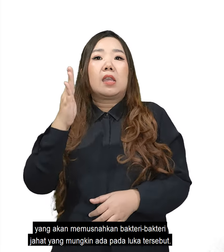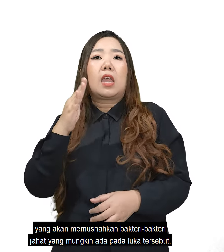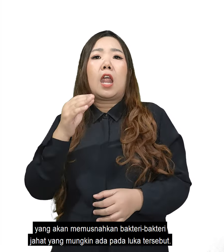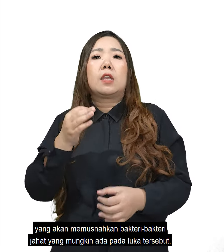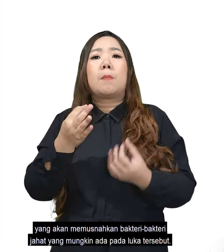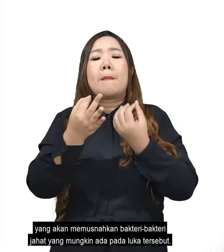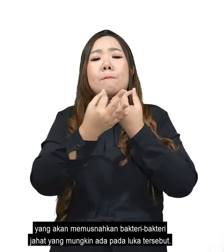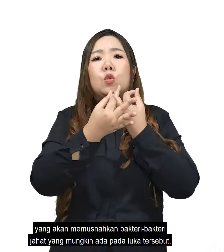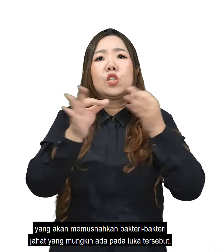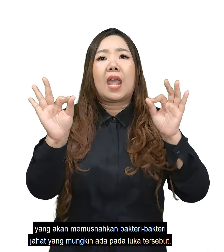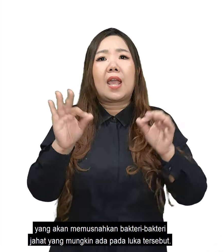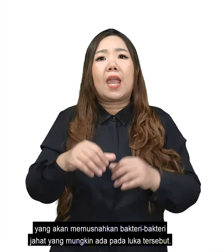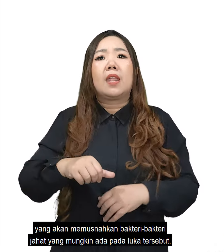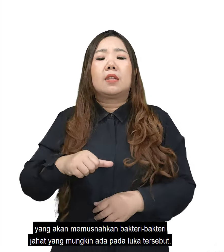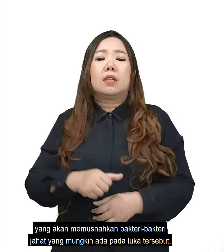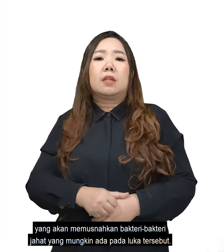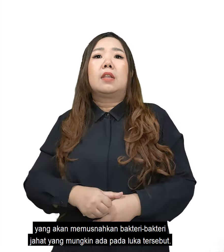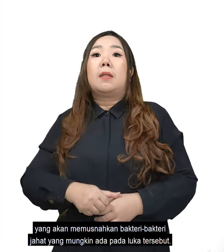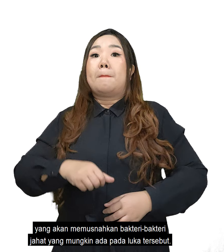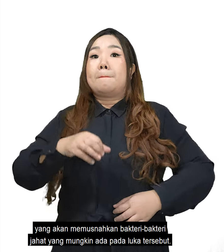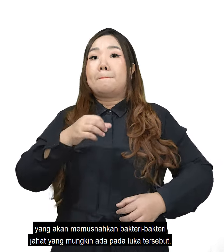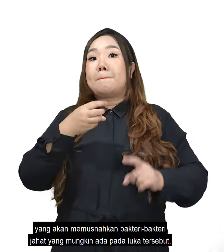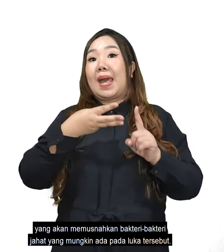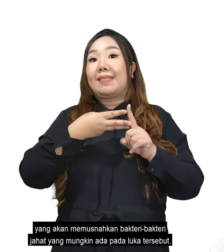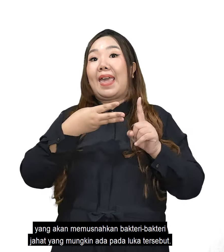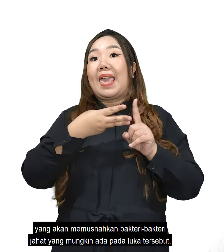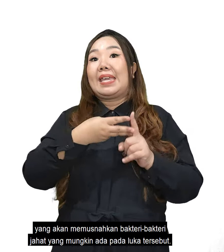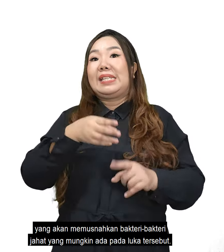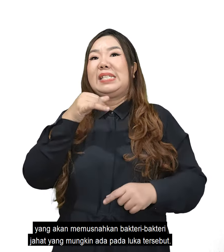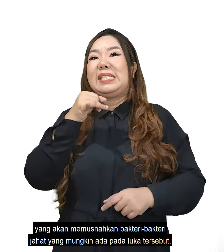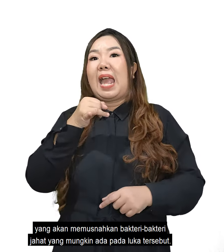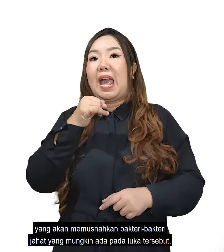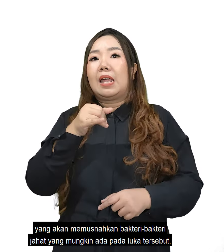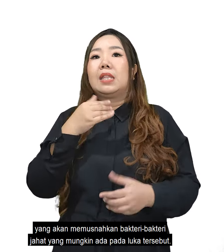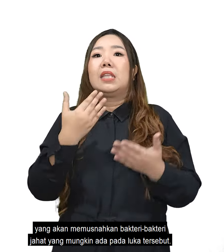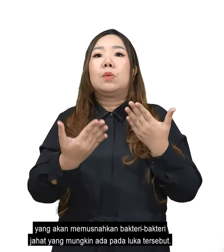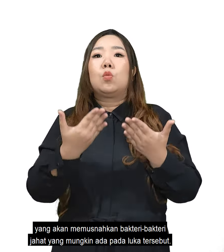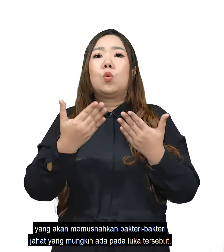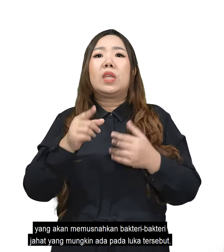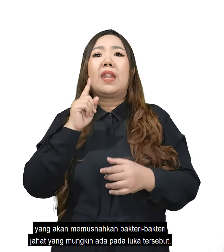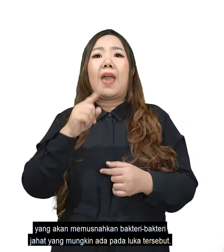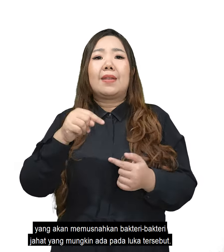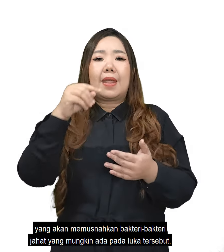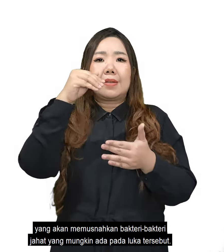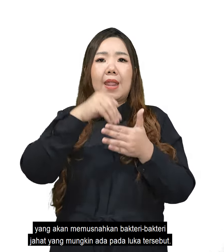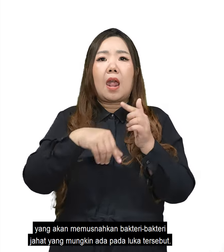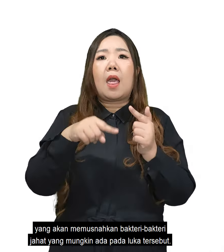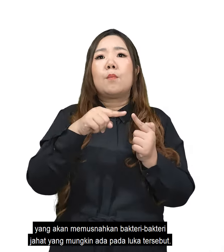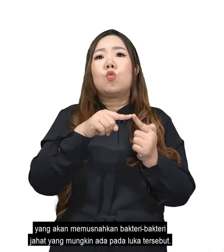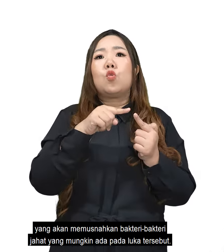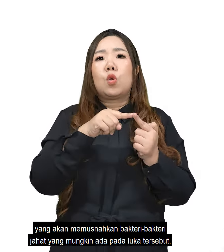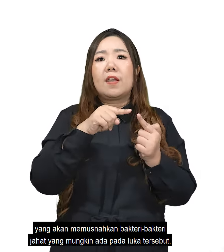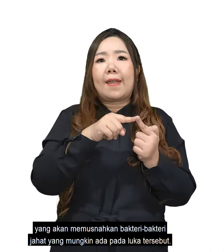akan memusnahkan bakteri-bakteri jahat yang mungkin ada pada luka